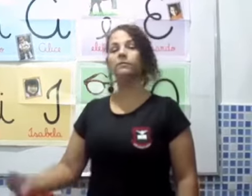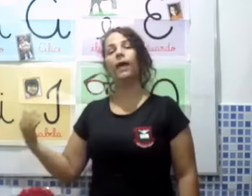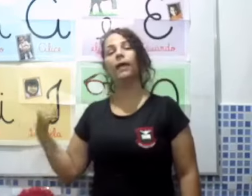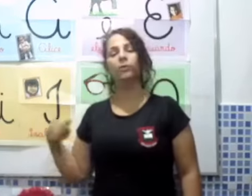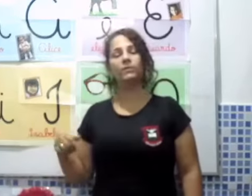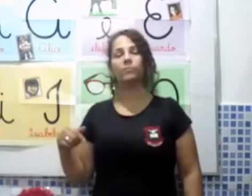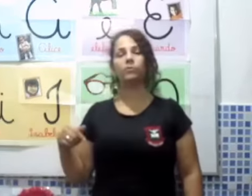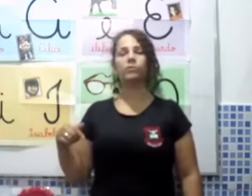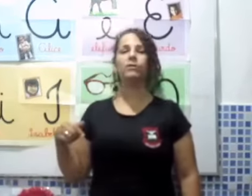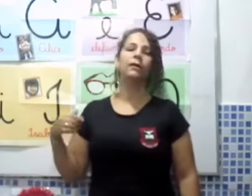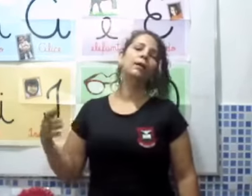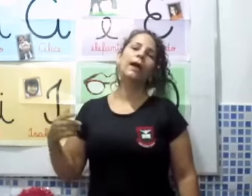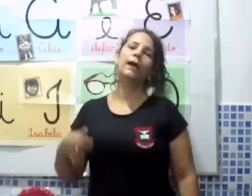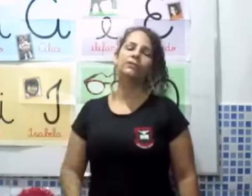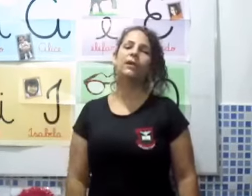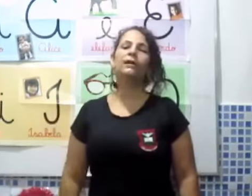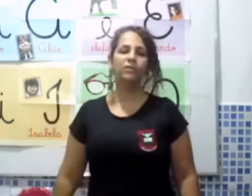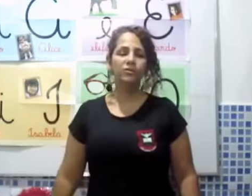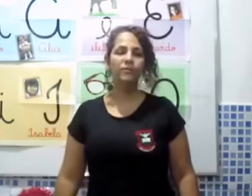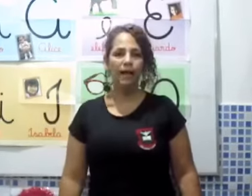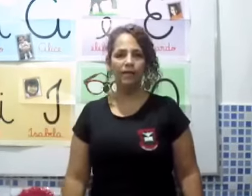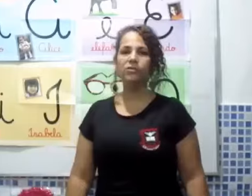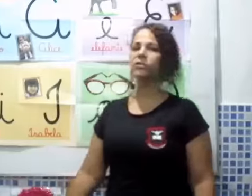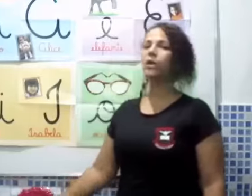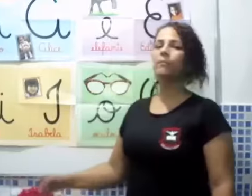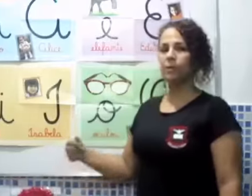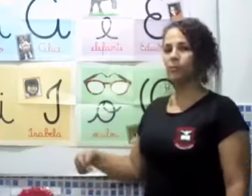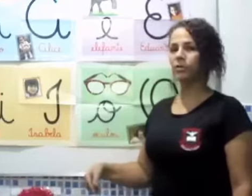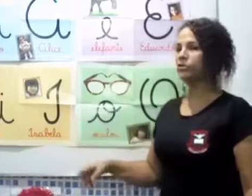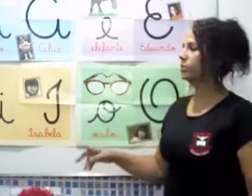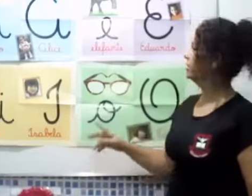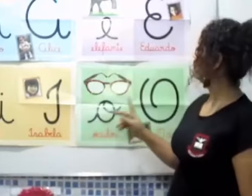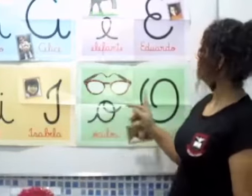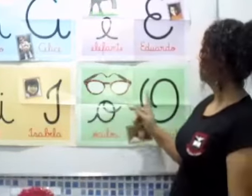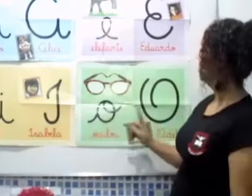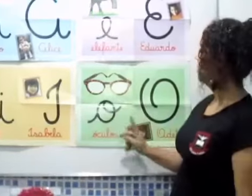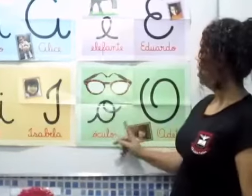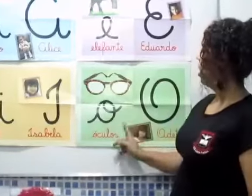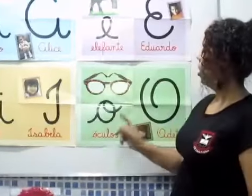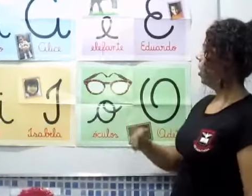na nossa apostila as atividades para pôr em dia da vogal O